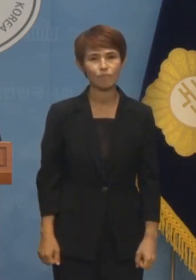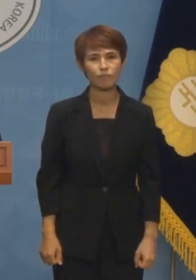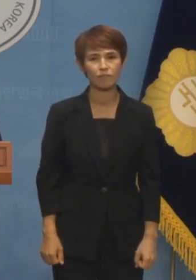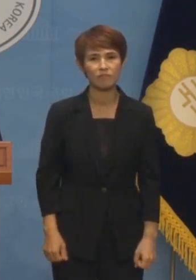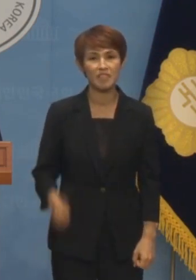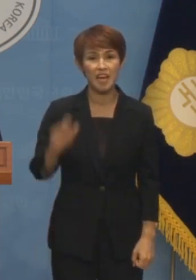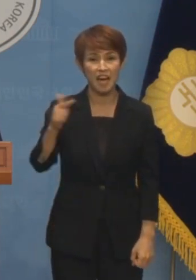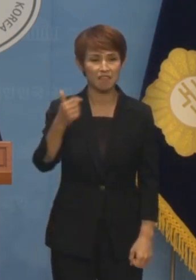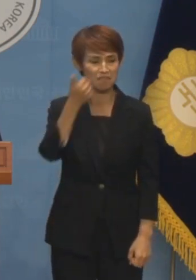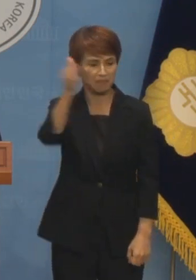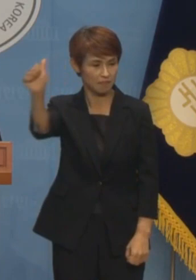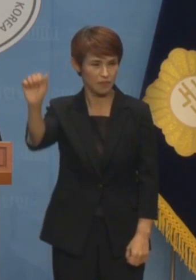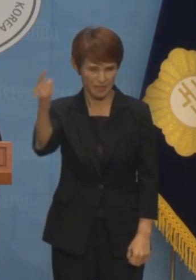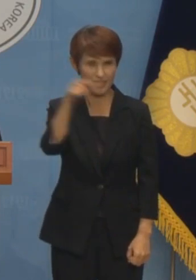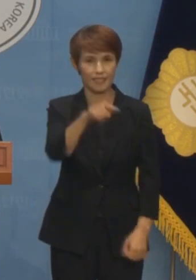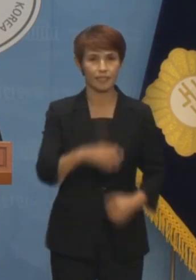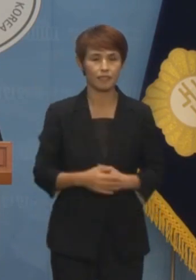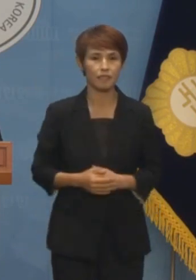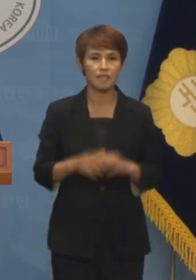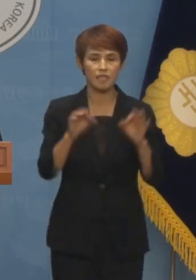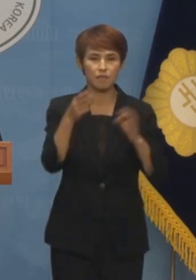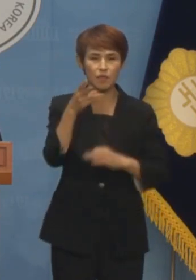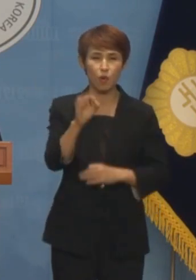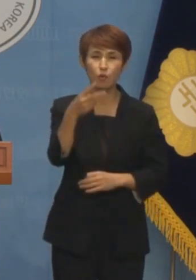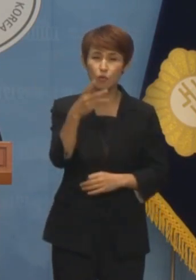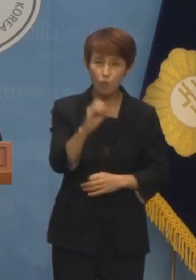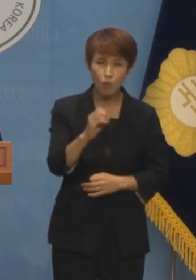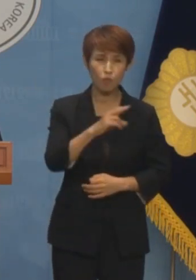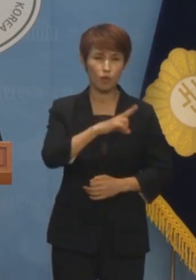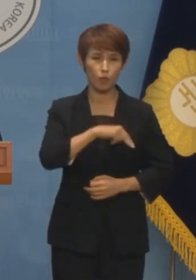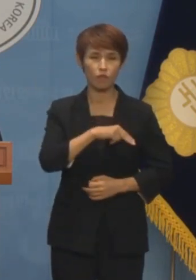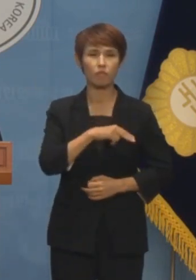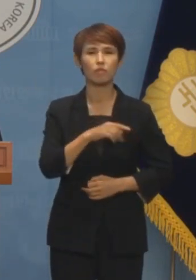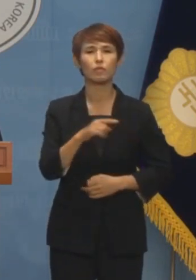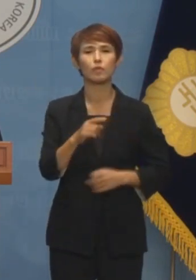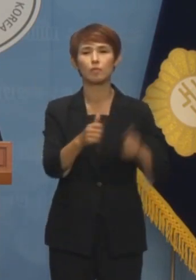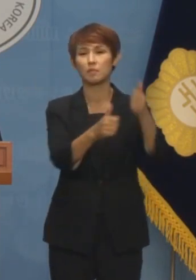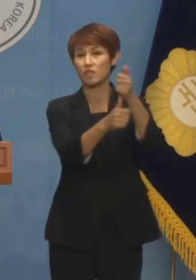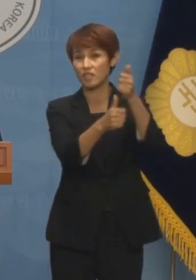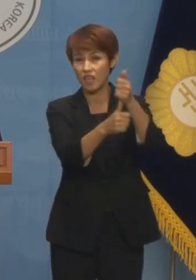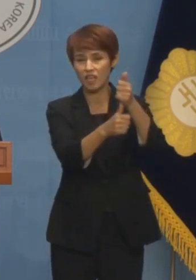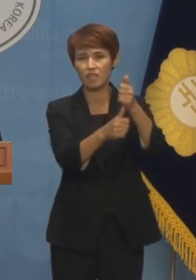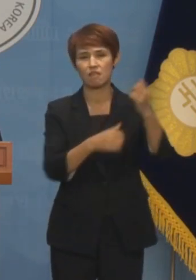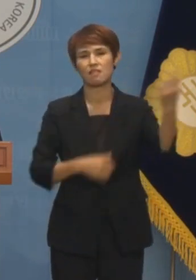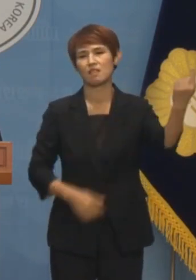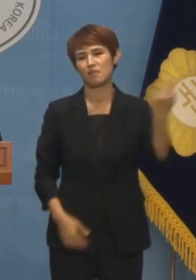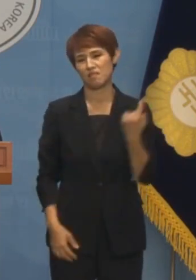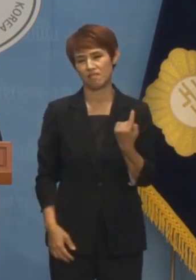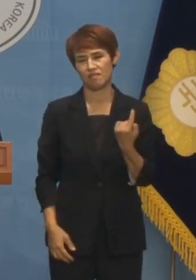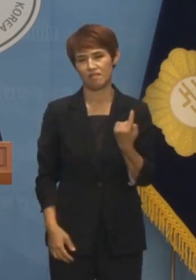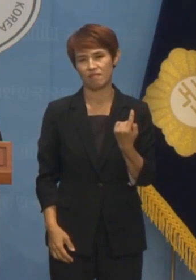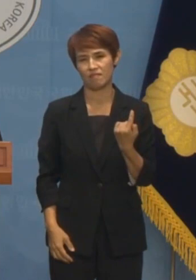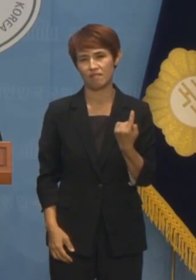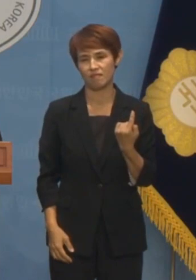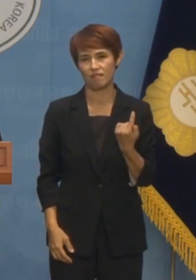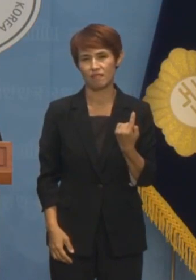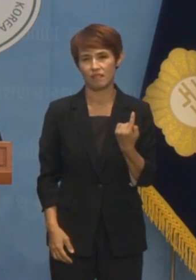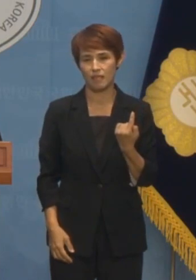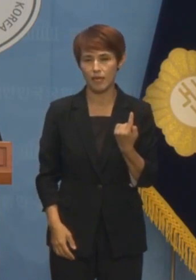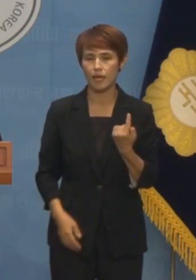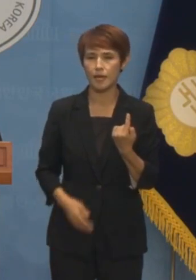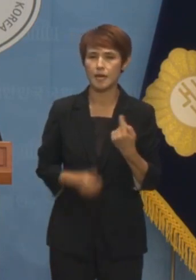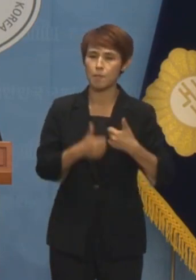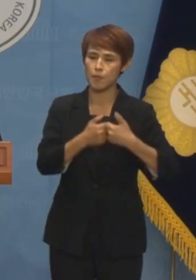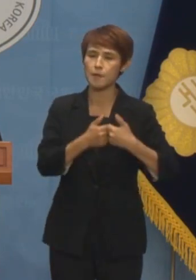이후 김영동 국회의원, 비대위원 비서실장이 저를 찾아와 공식적으로